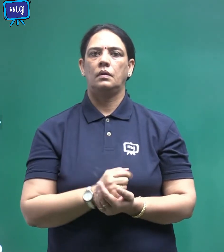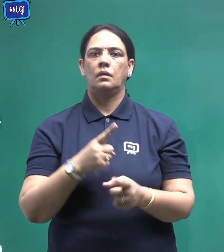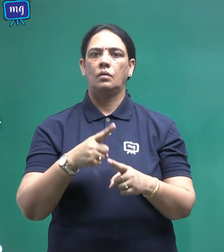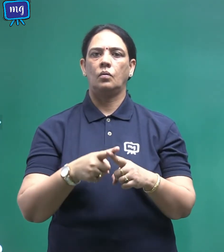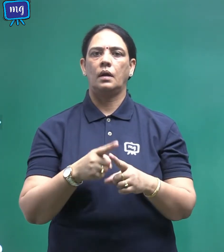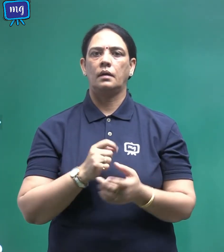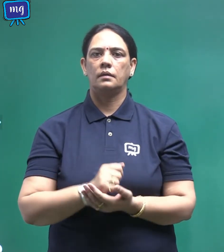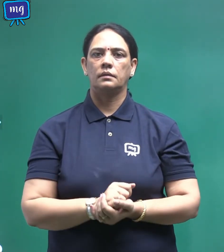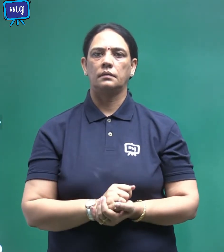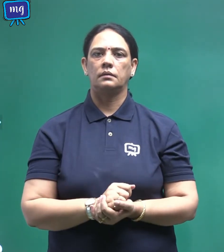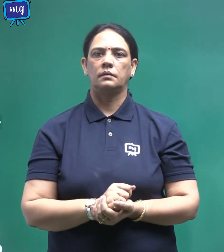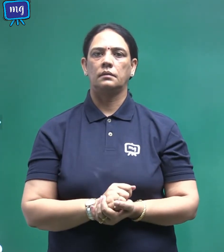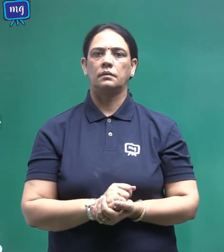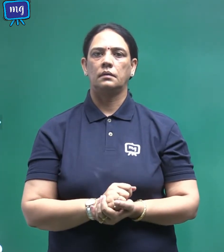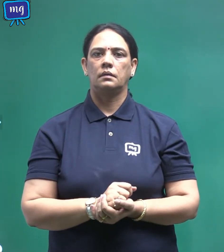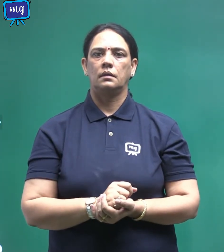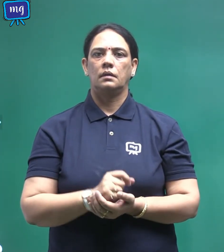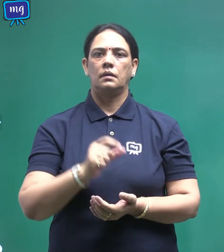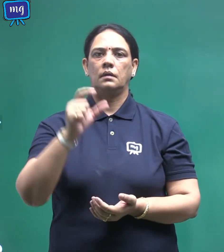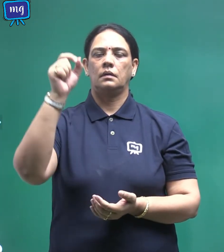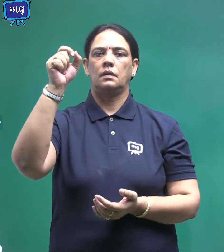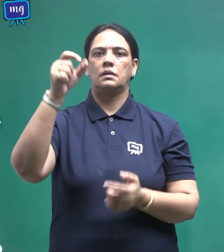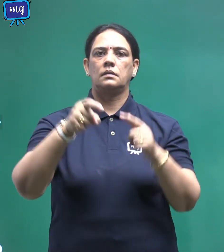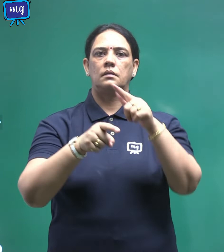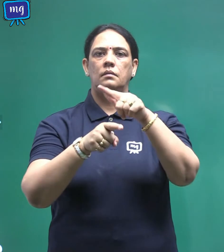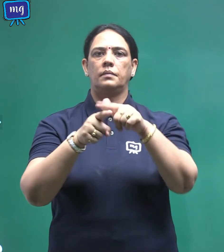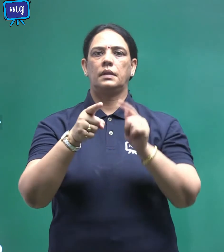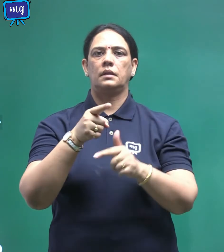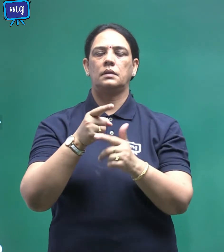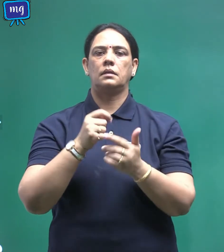गुणा 10%।